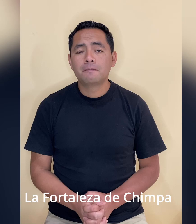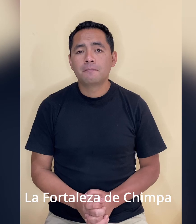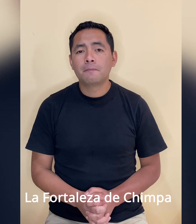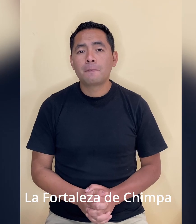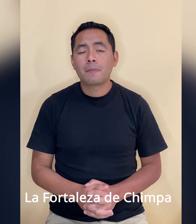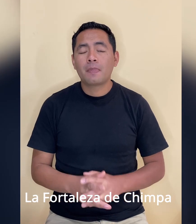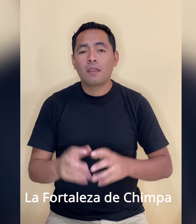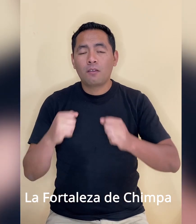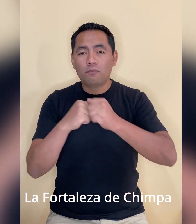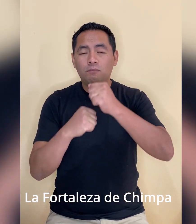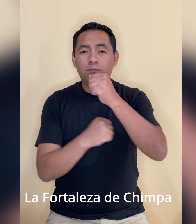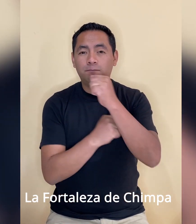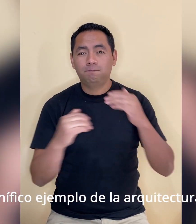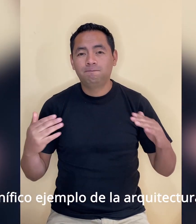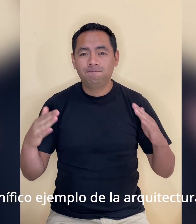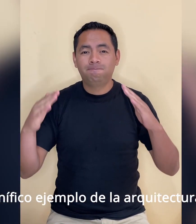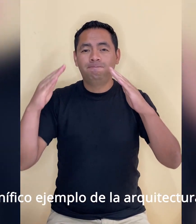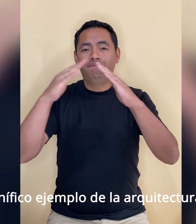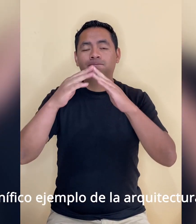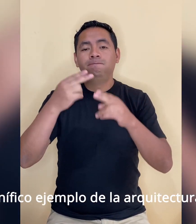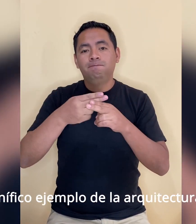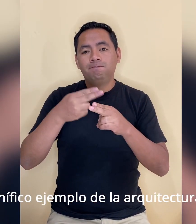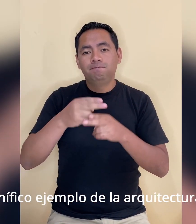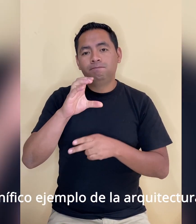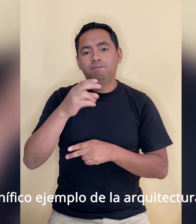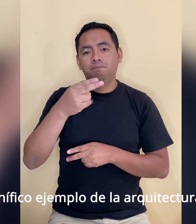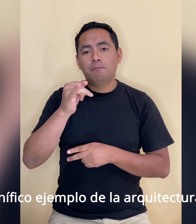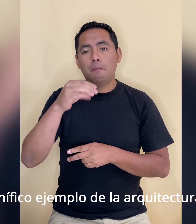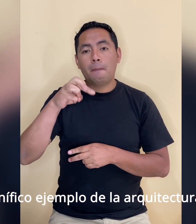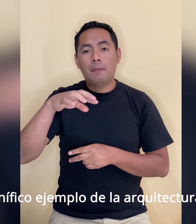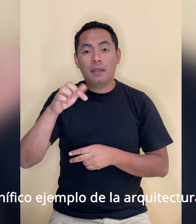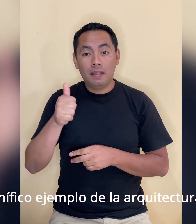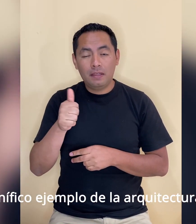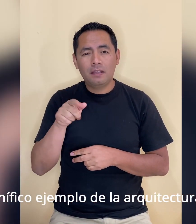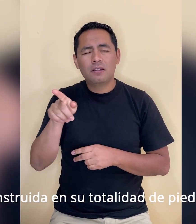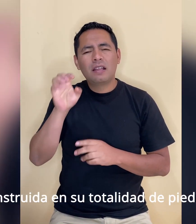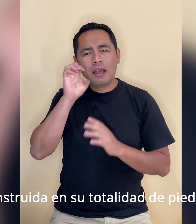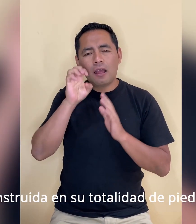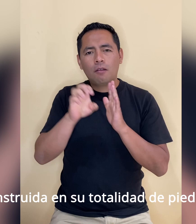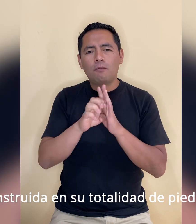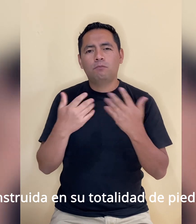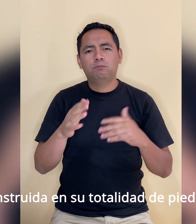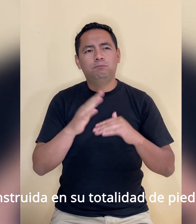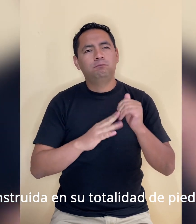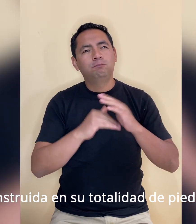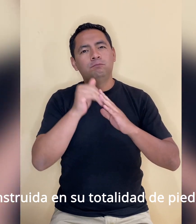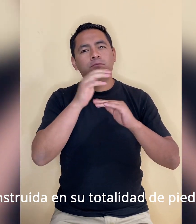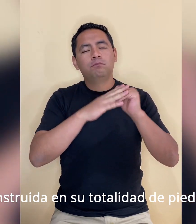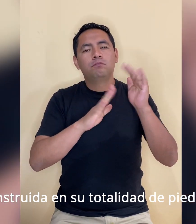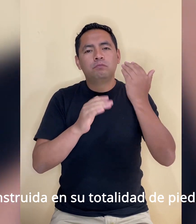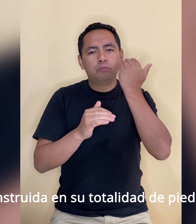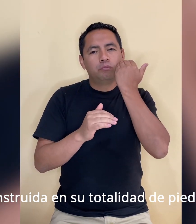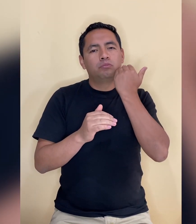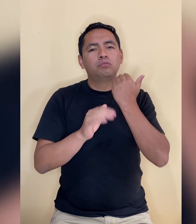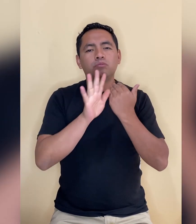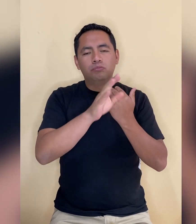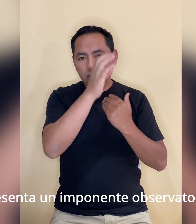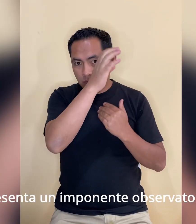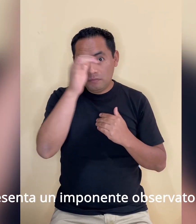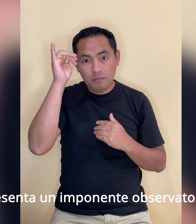La Fortaleza de Chimpa es un magnífico ejemplo de la arquitectura Coyagua, construida en su totalidad de piedra. Presenta